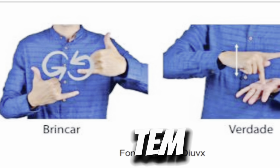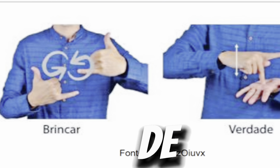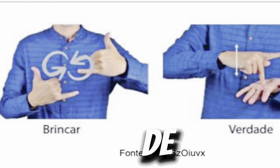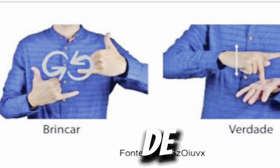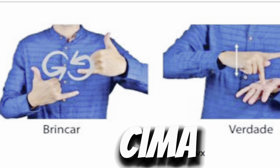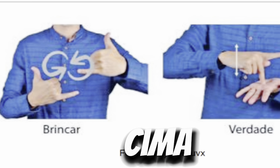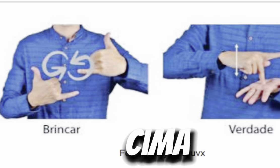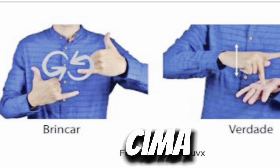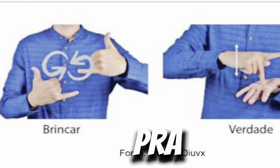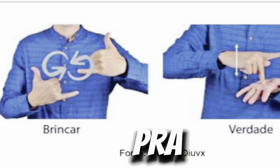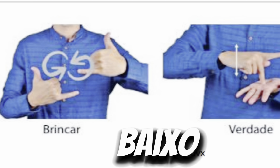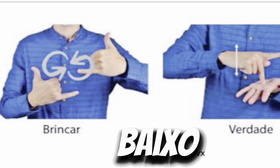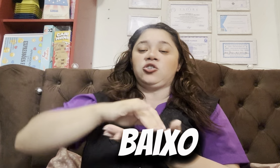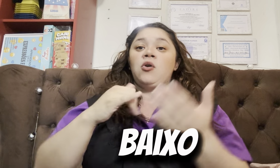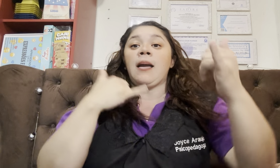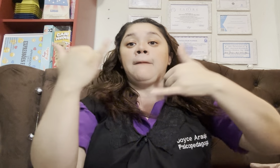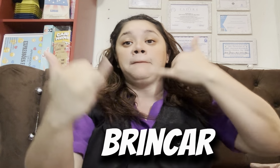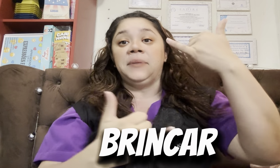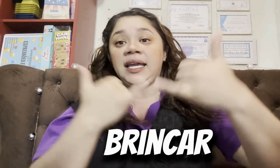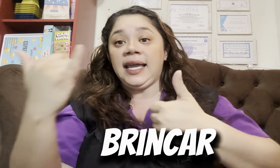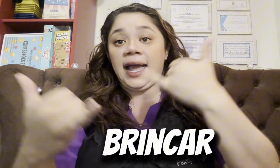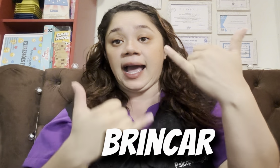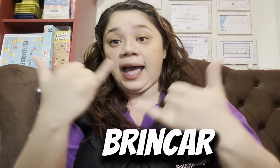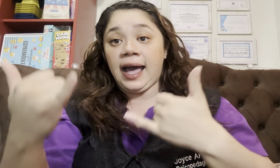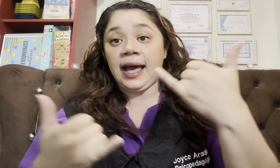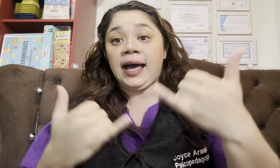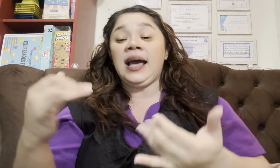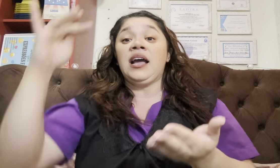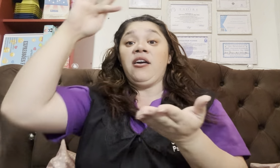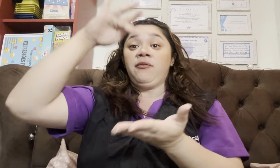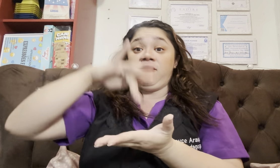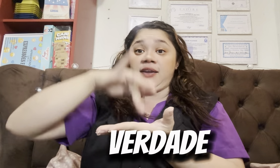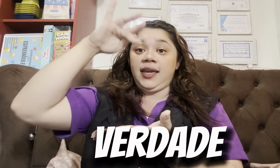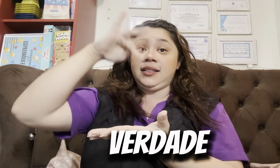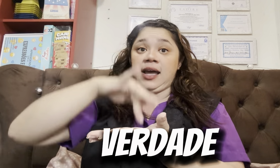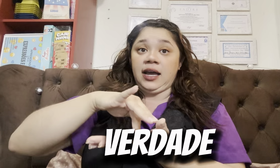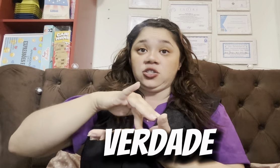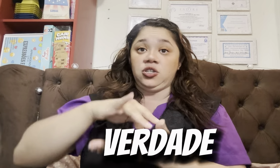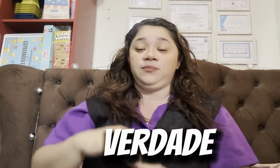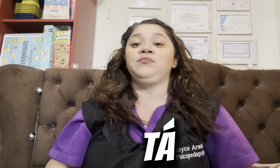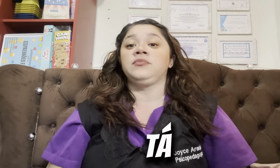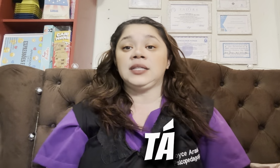de cima para baixo. Brincar, verdade, tá?